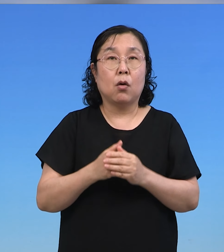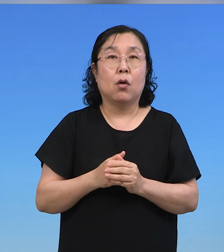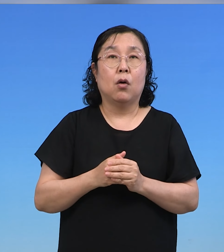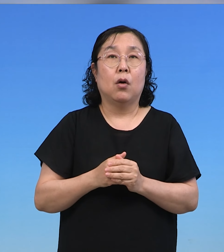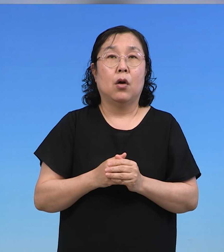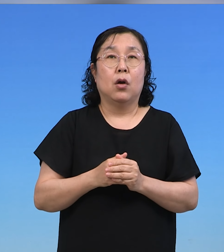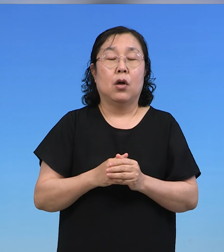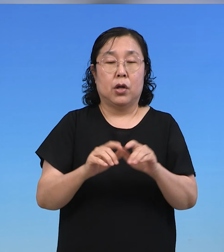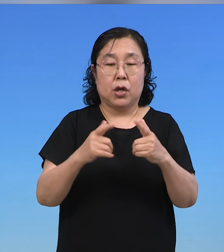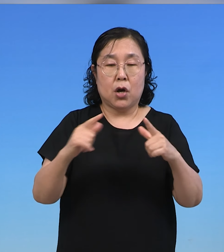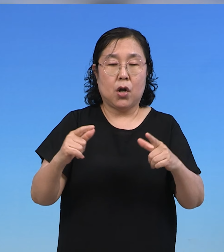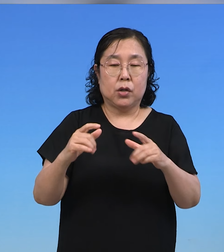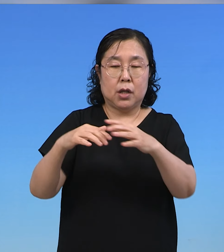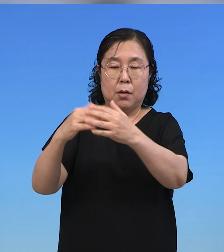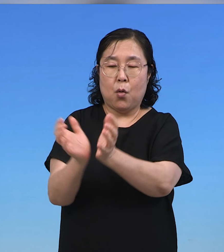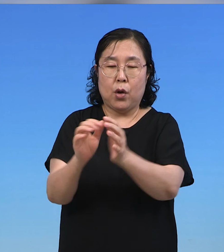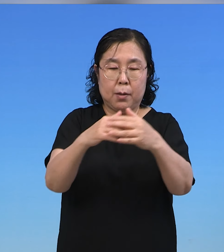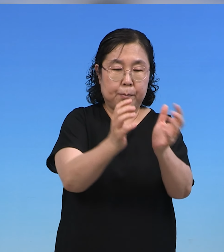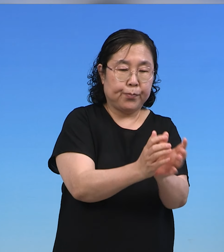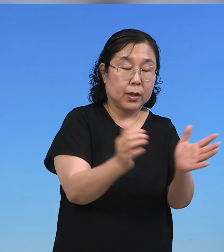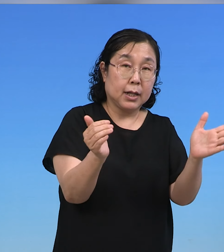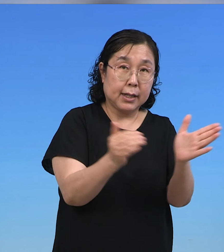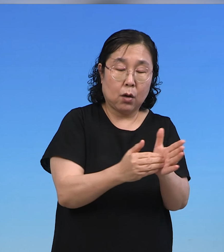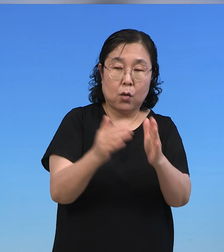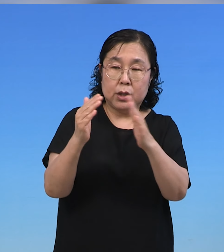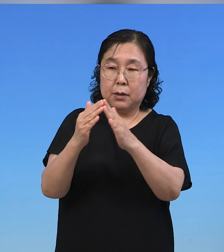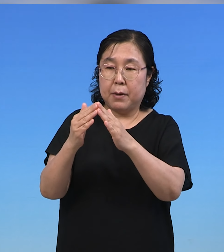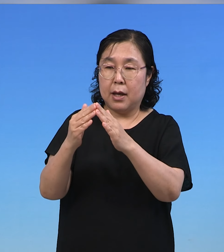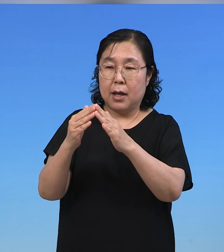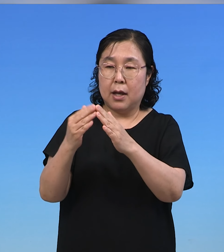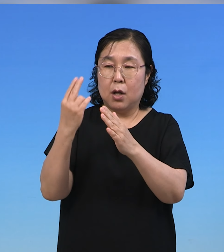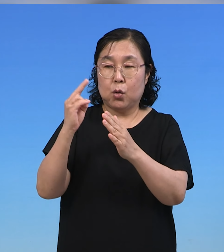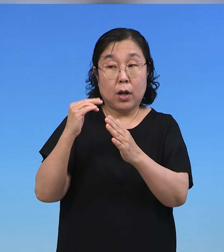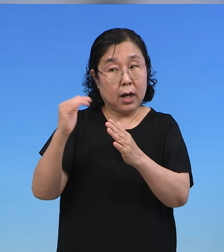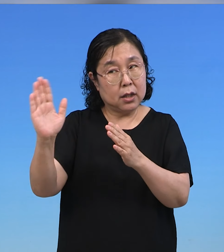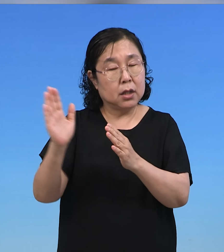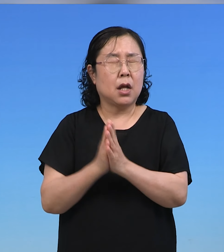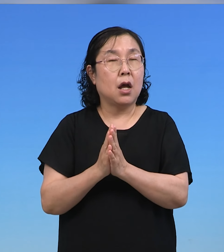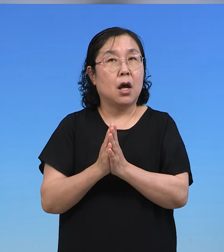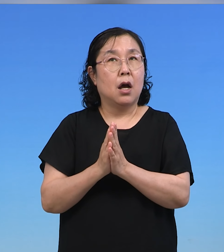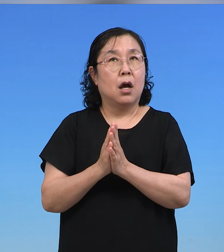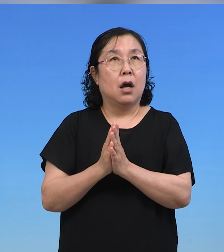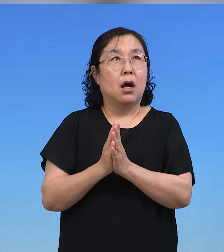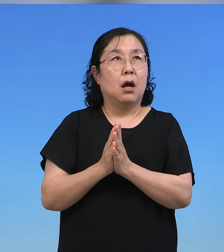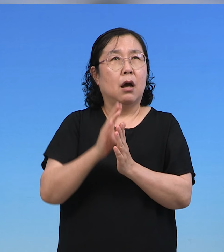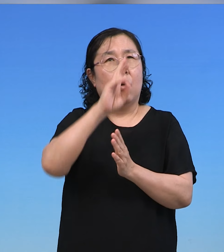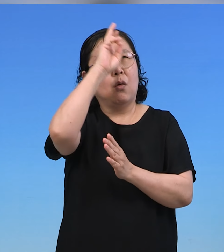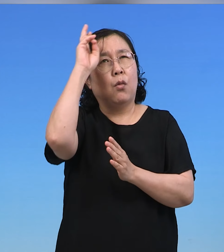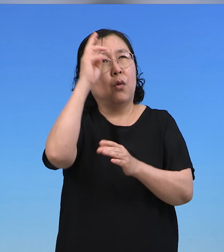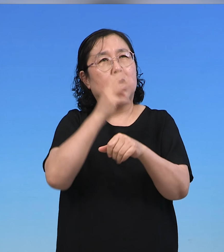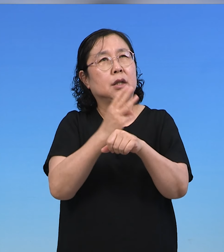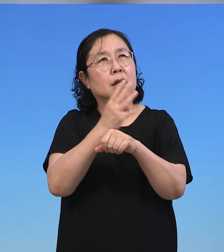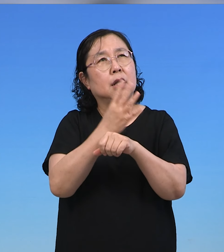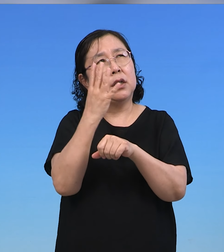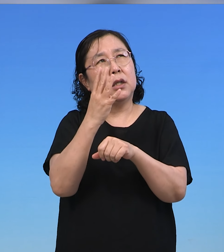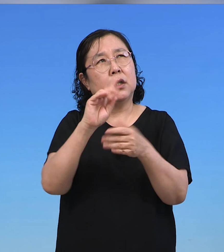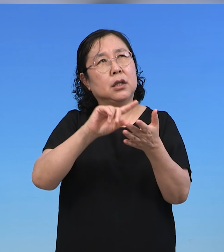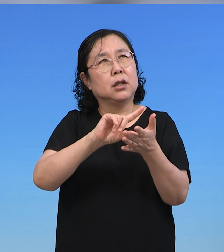이제 이런저런 모임을 다 끝내고 이제 집으로 들어갔는데, 그때 아마 한 서너 시가 된 것 같아요.